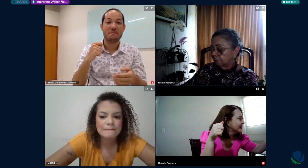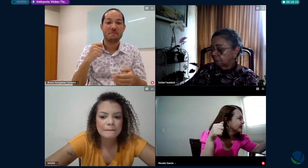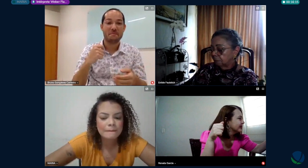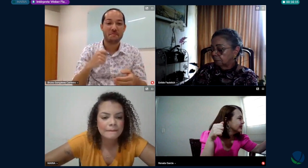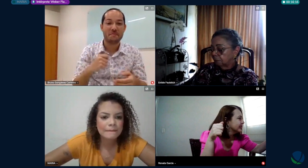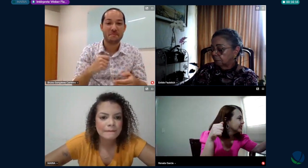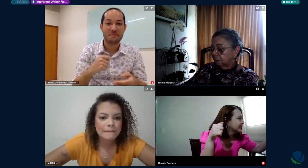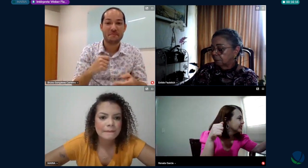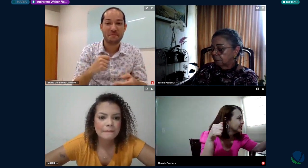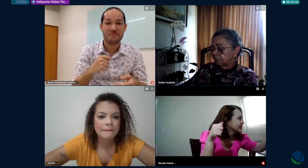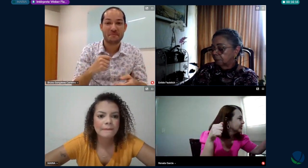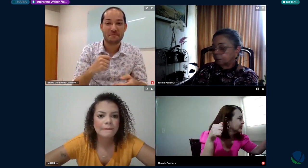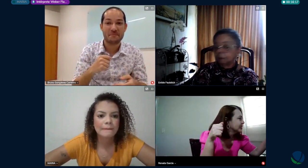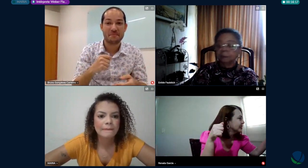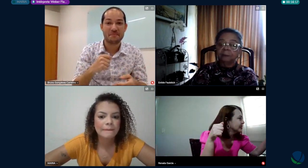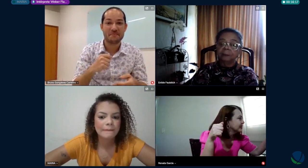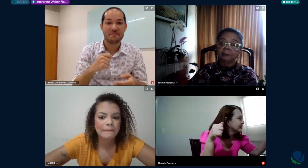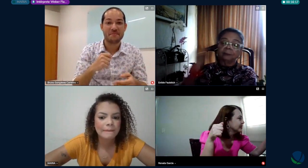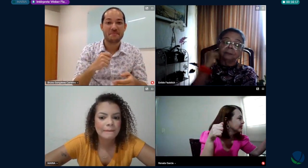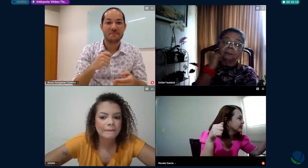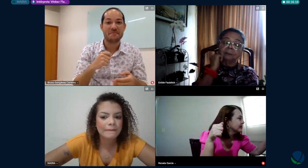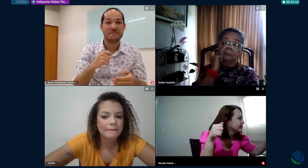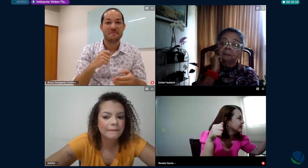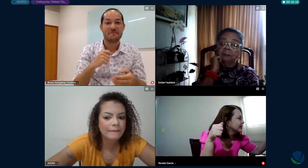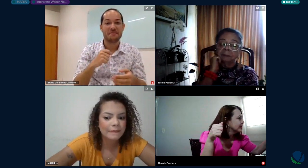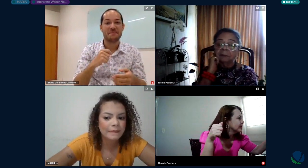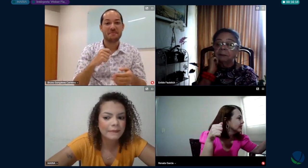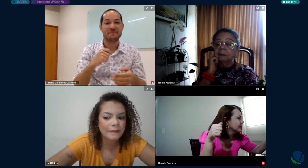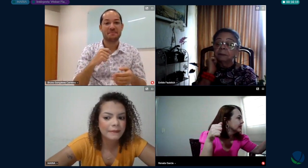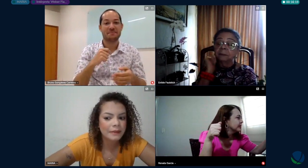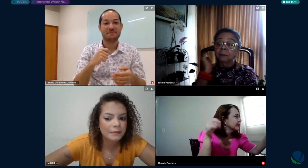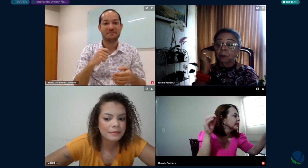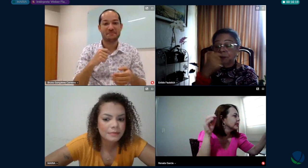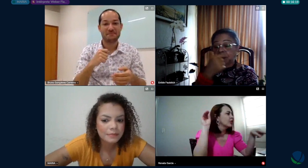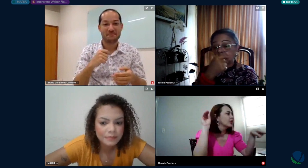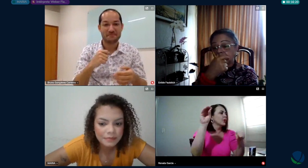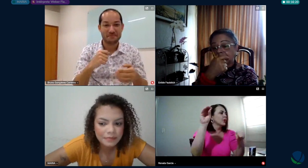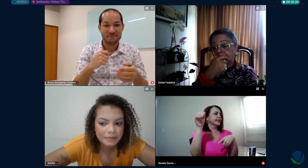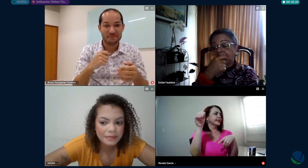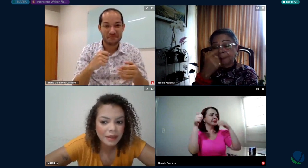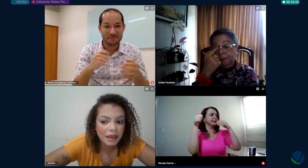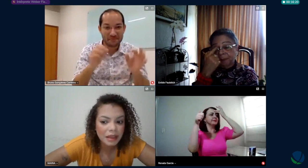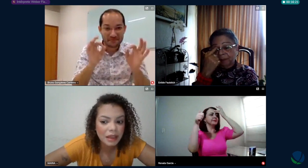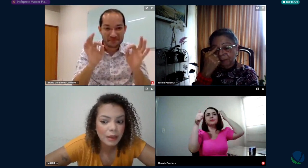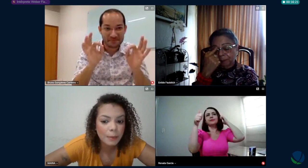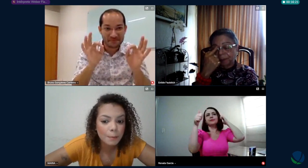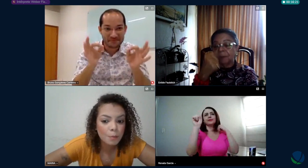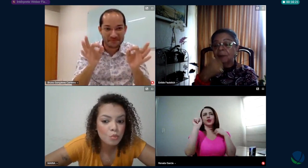Ficou errada, e essa parte ficou invertida mesmo.